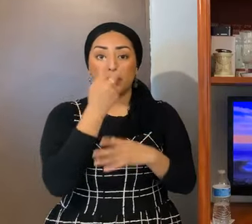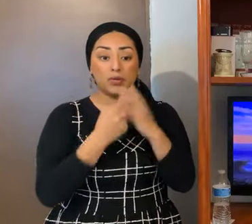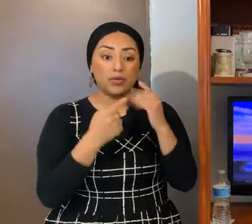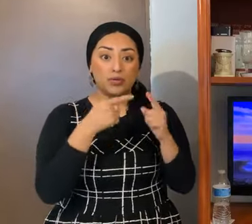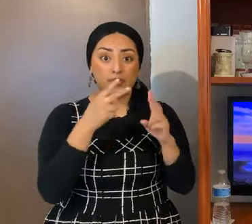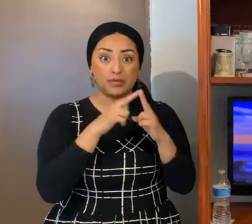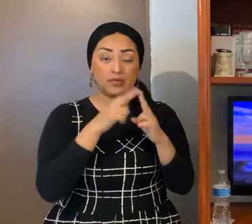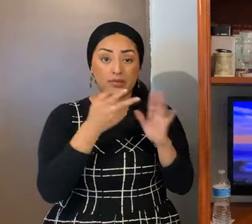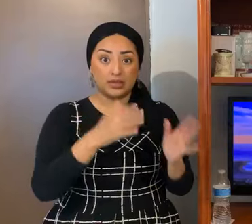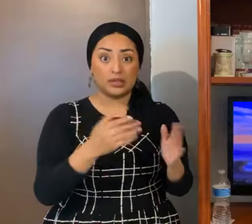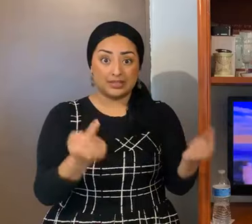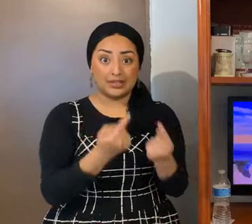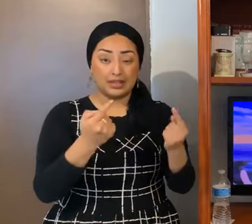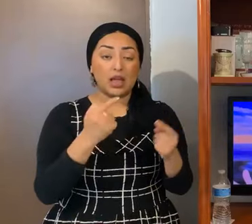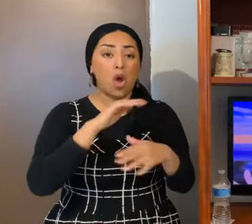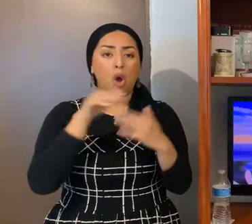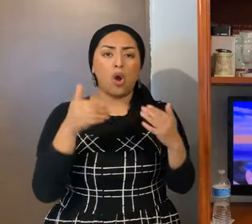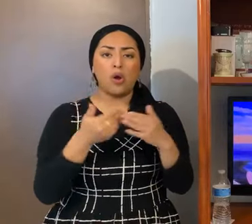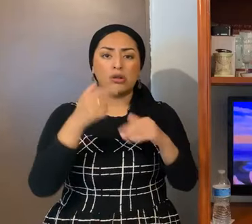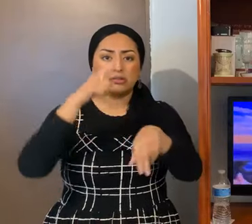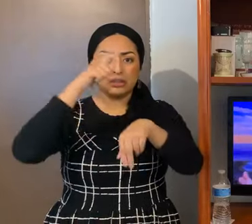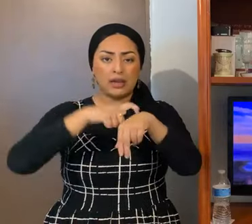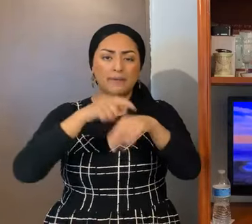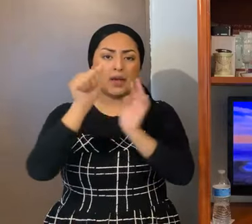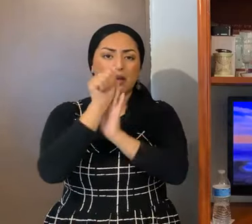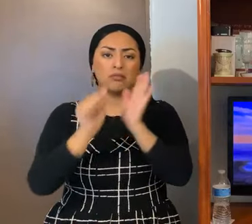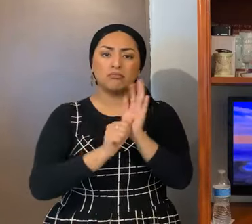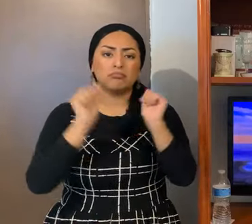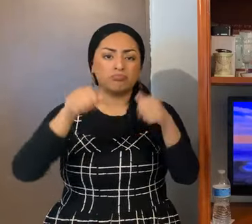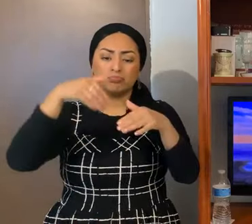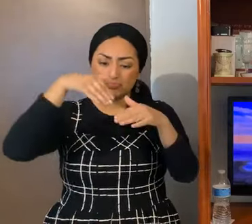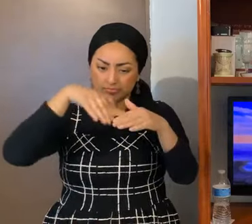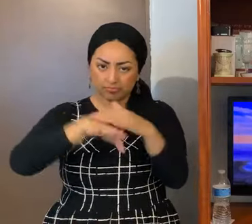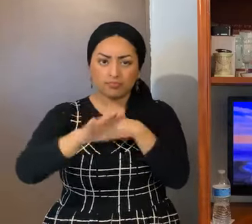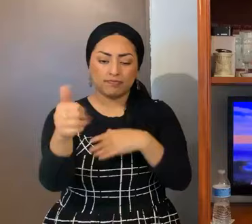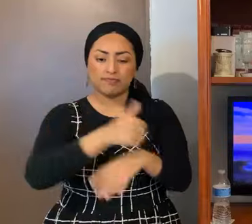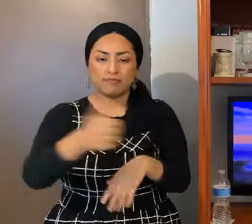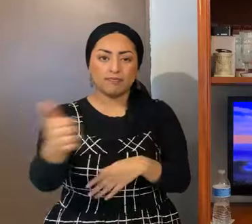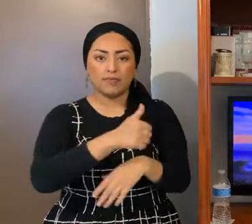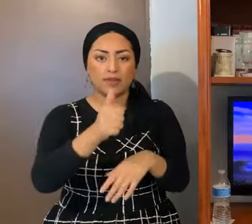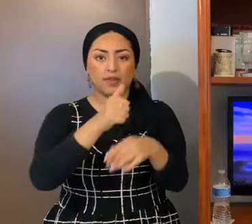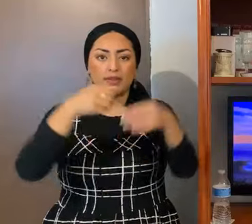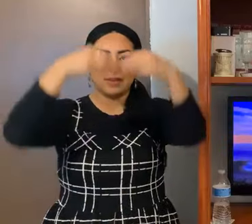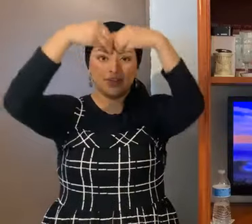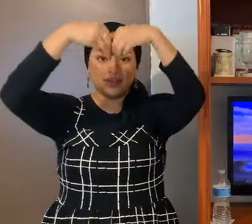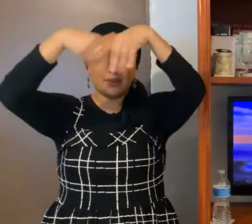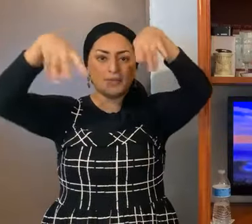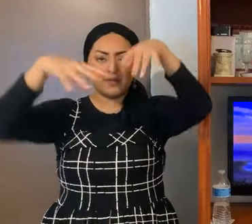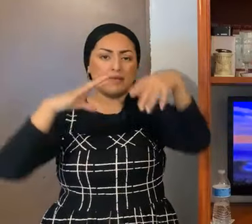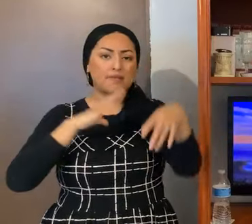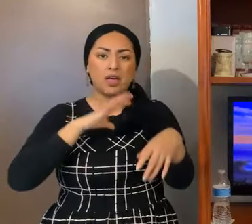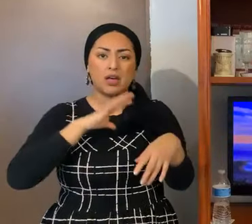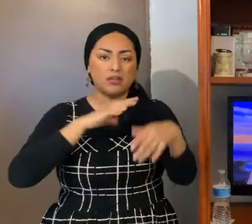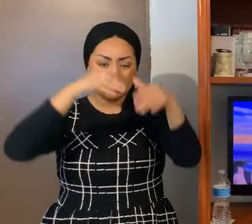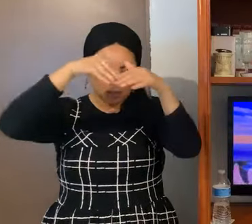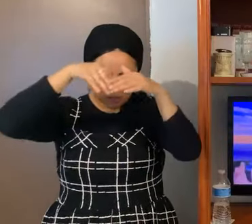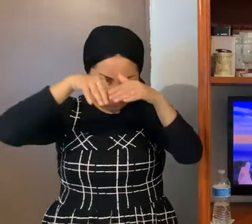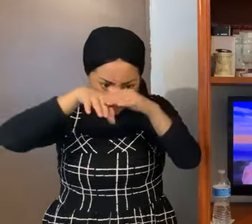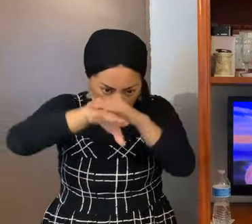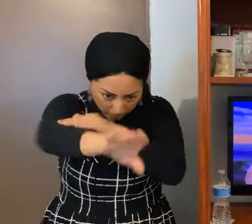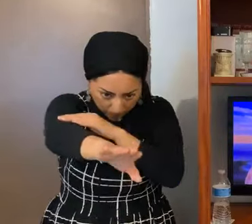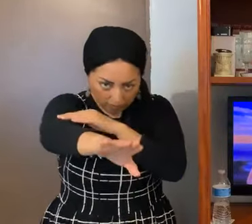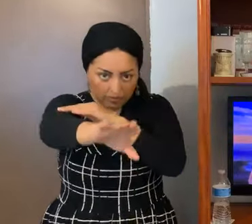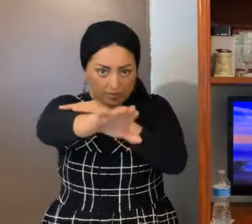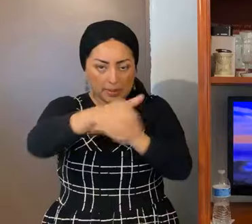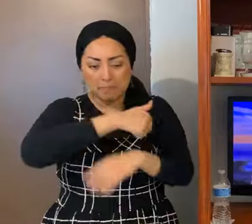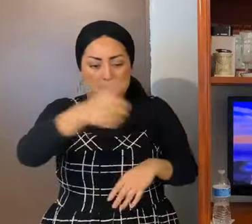pecaran, todo el tiempo Aarón podía entrar en el Mishkan delante del velo, es decir, entrar hasta donde estaba